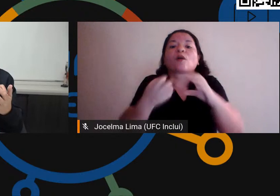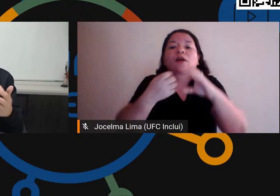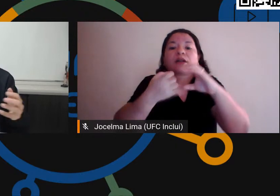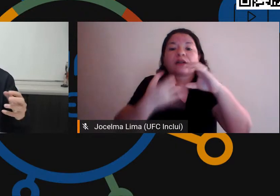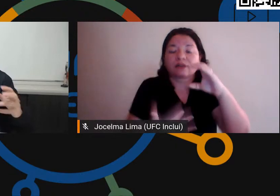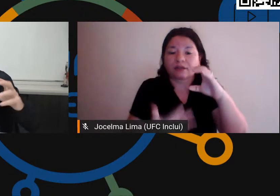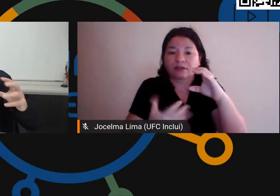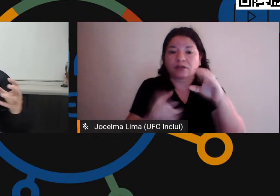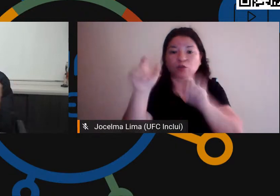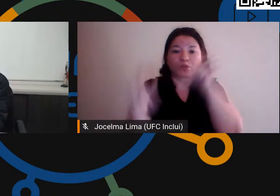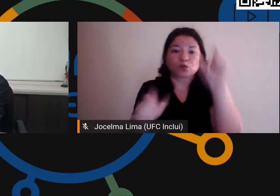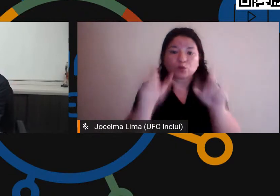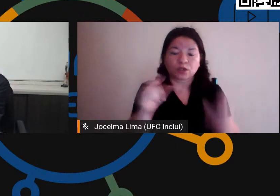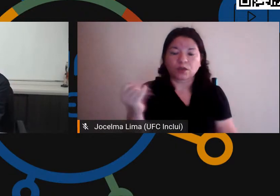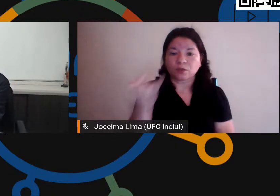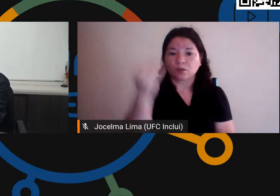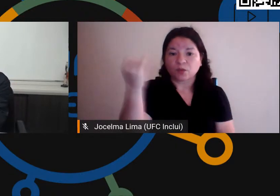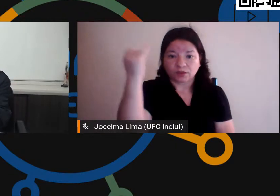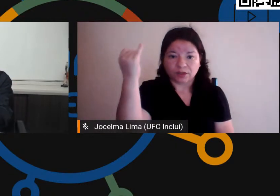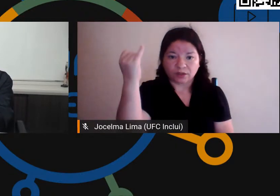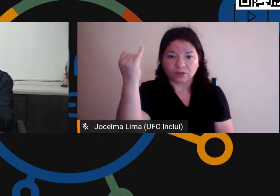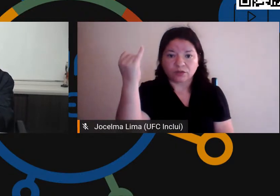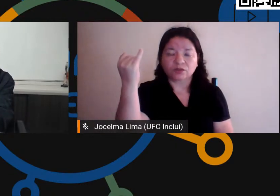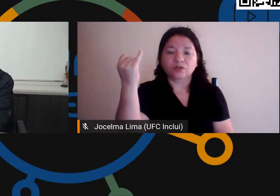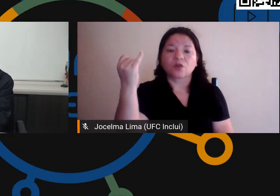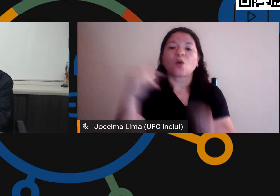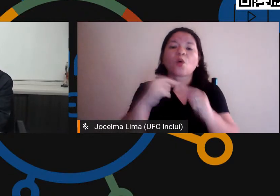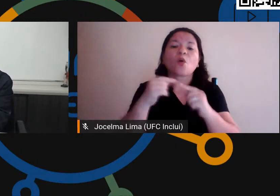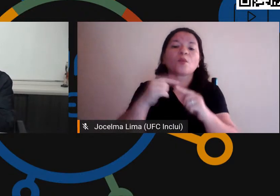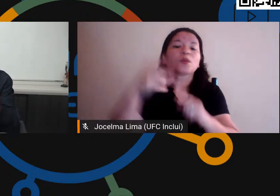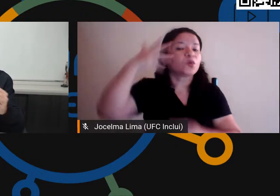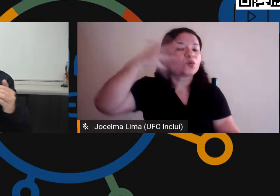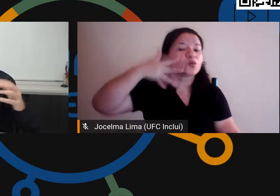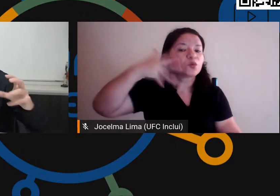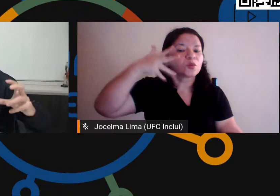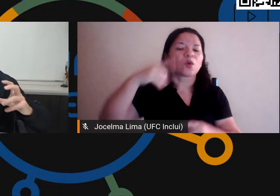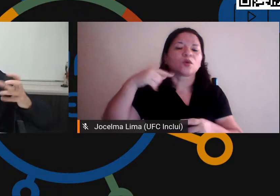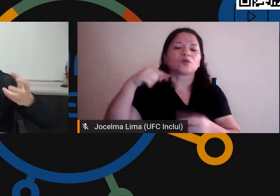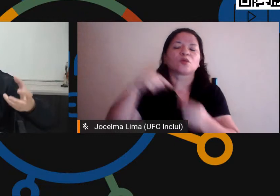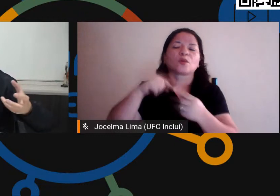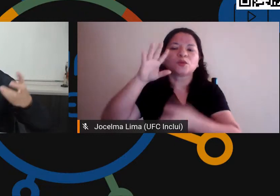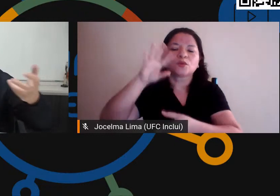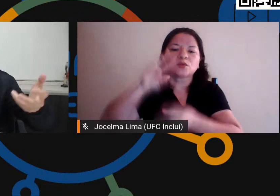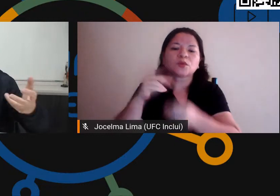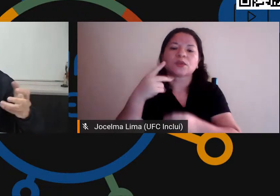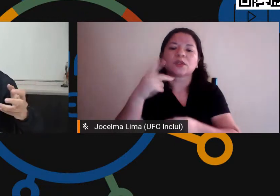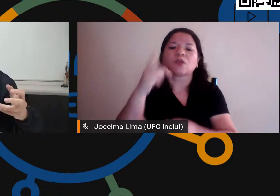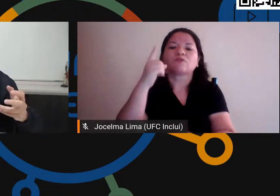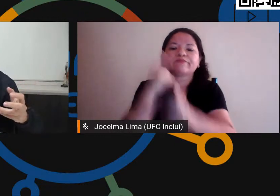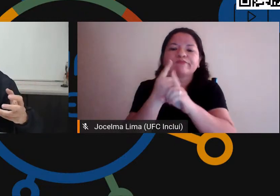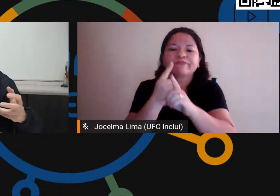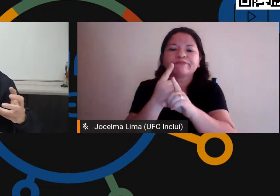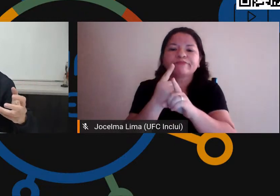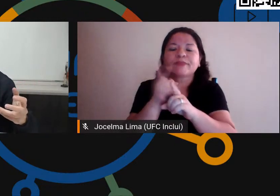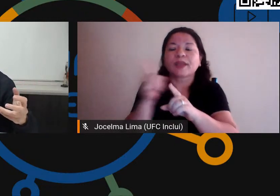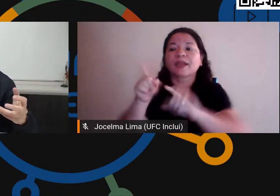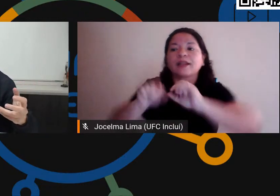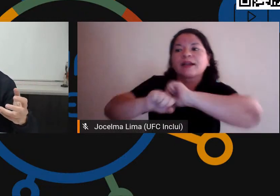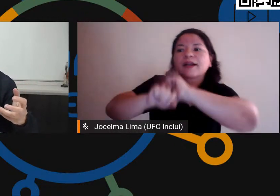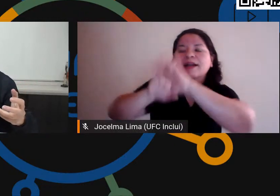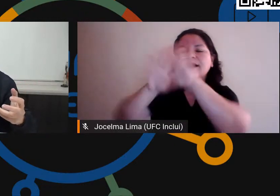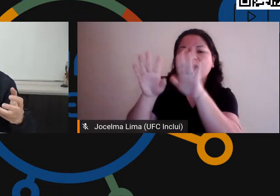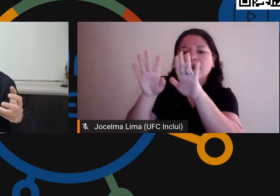importantes, considerando o contexto do seu discurso, considerando as conclusões que você obteve. O que você tem que esclarecer ao leitor para ele poder